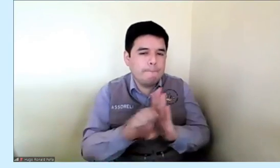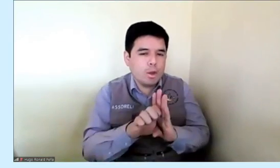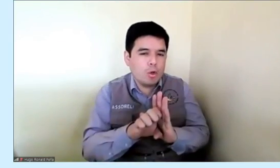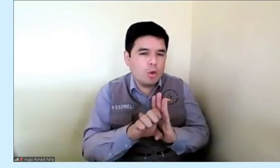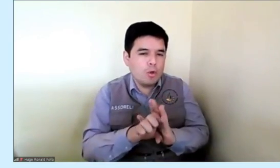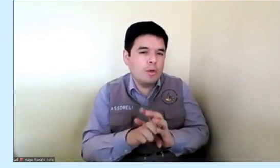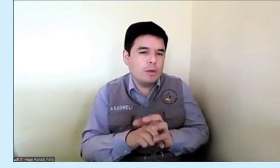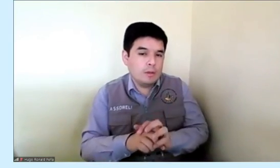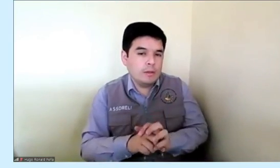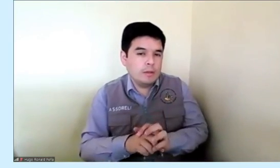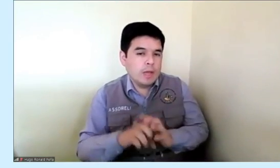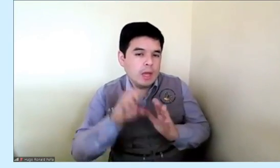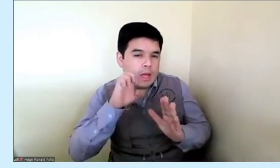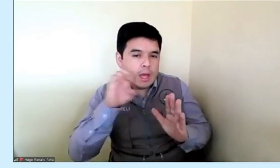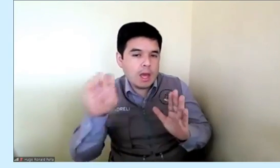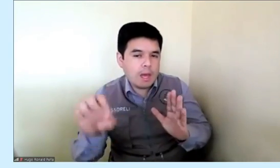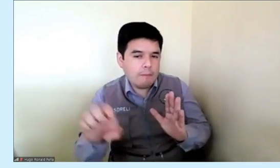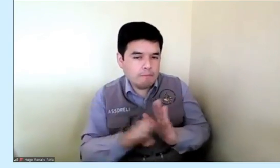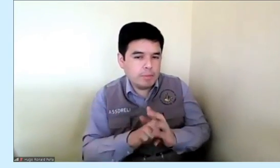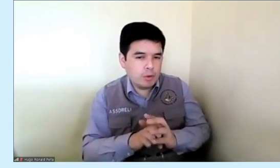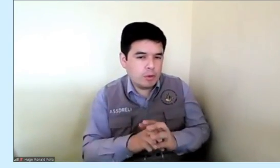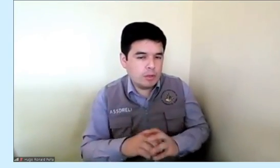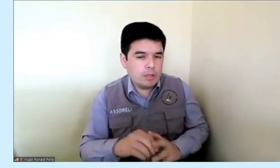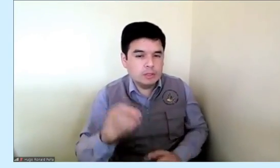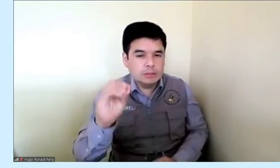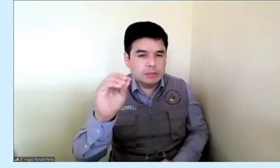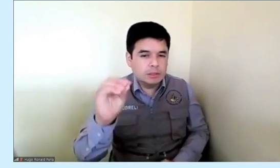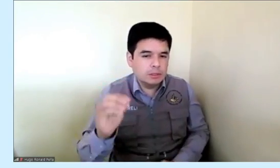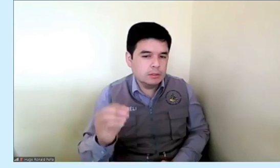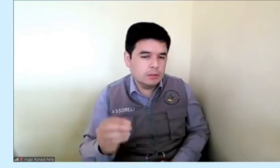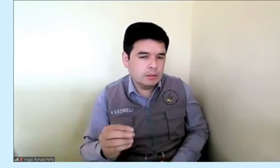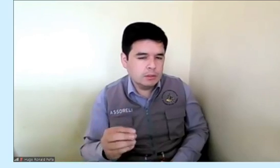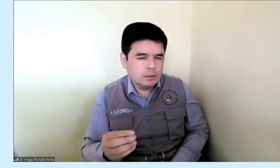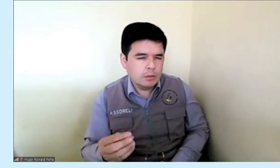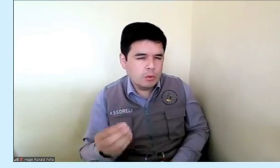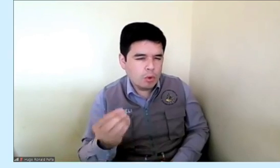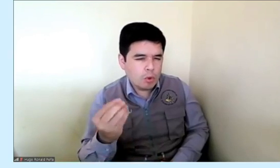Ahora voy a hacer un ejemplo. Un ejemplo.